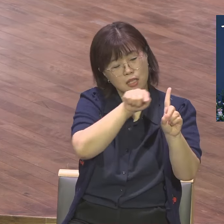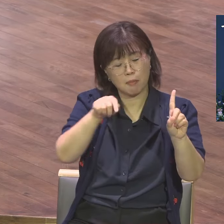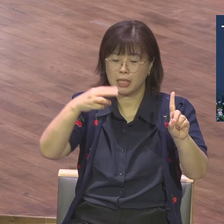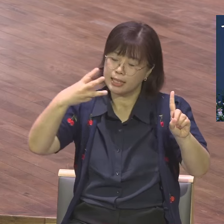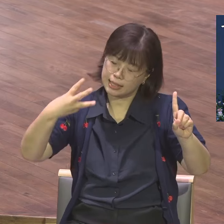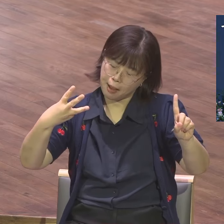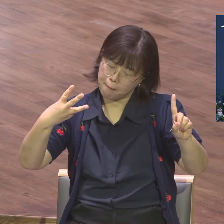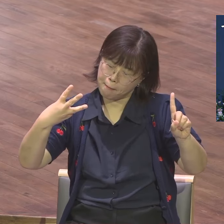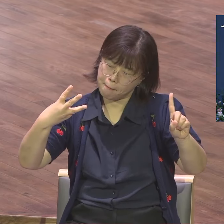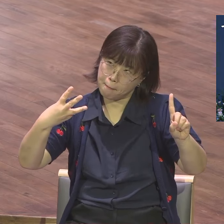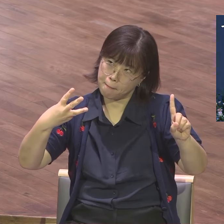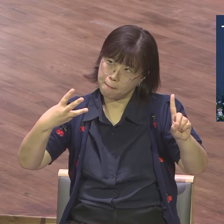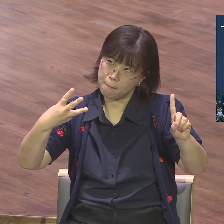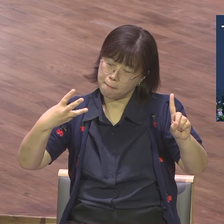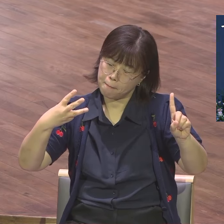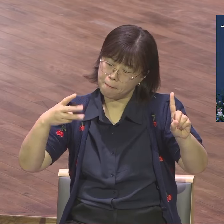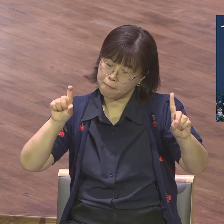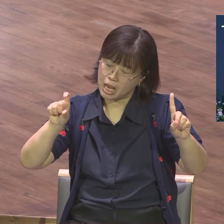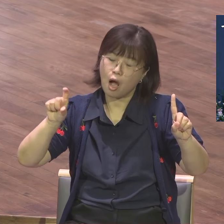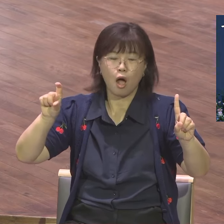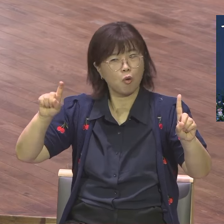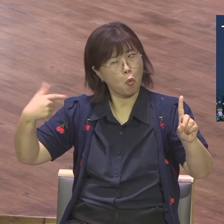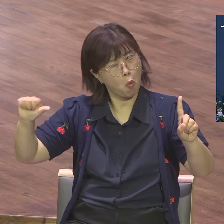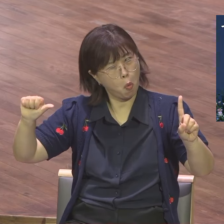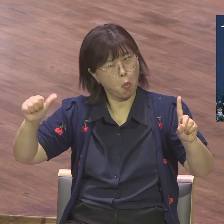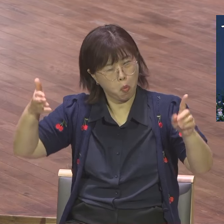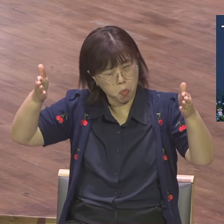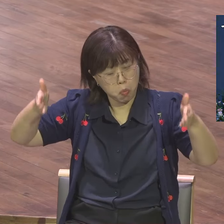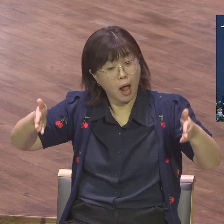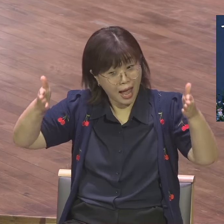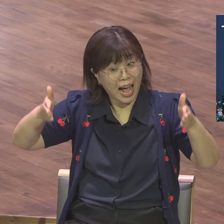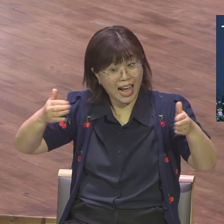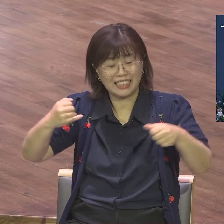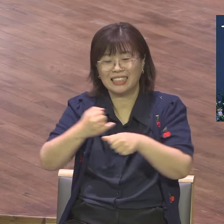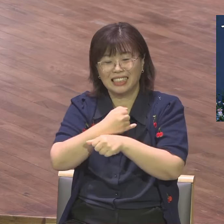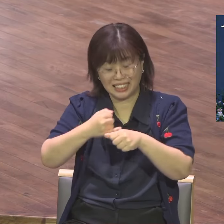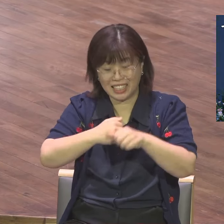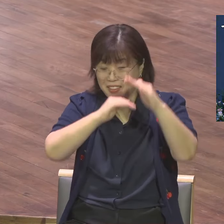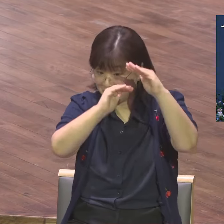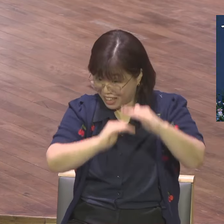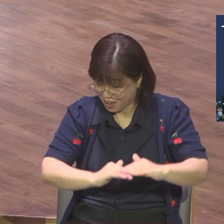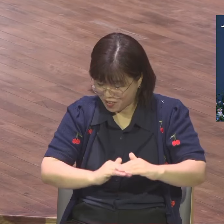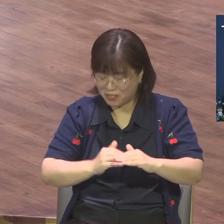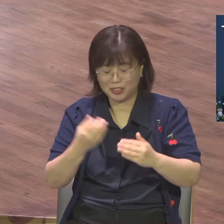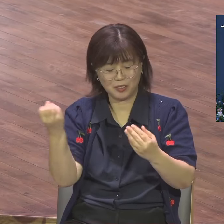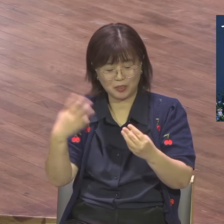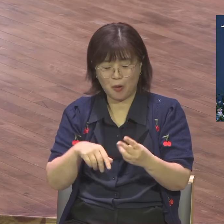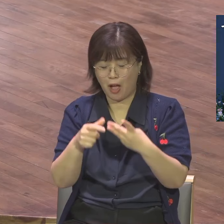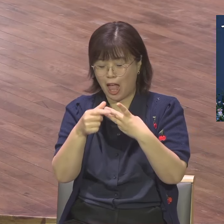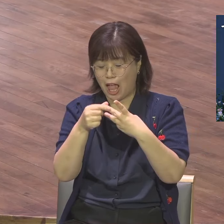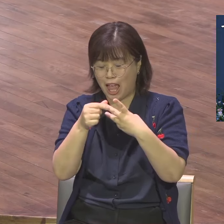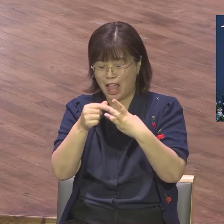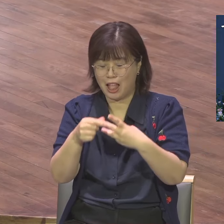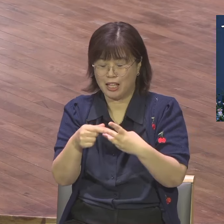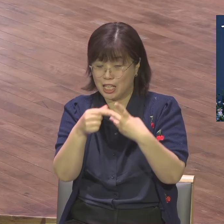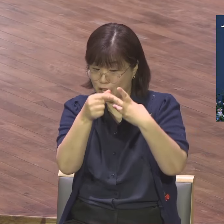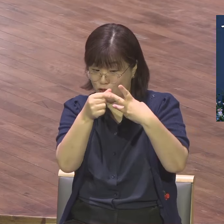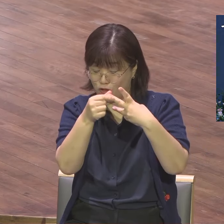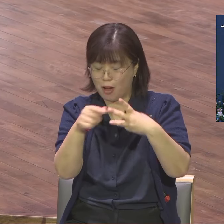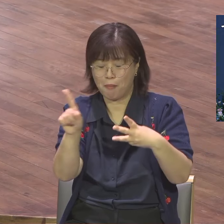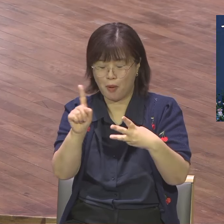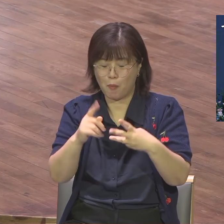3장 5절까지, 2부는 3장 6절로부터 5장 1절까지로 그렇게 장엄하고도